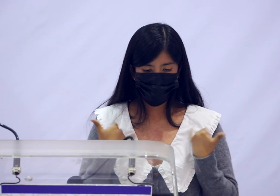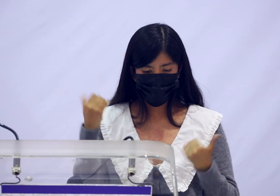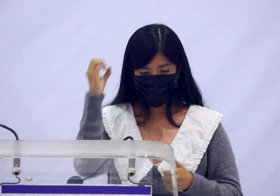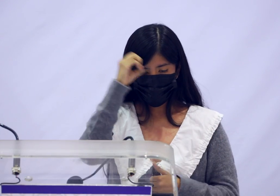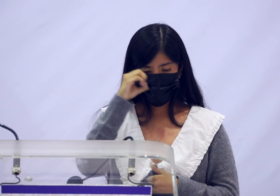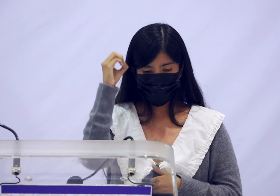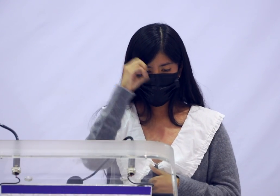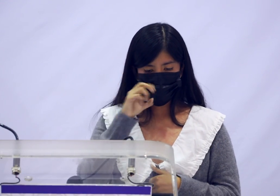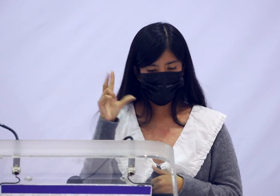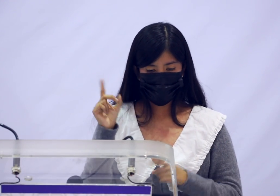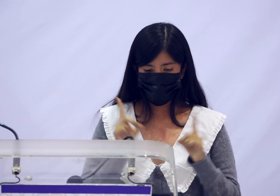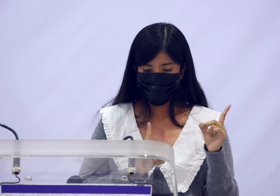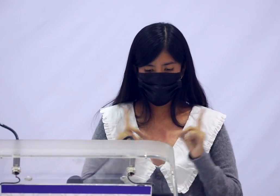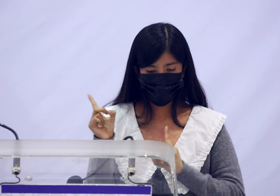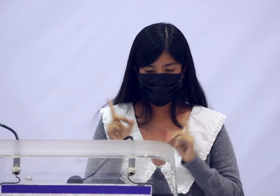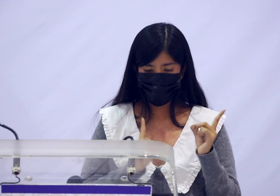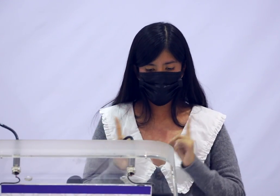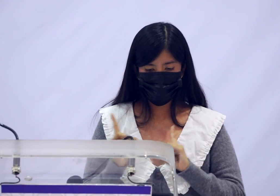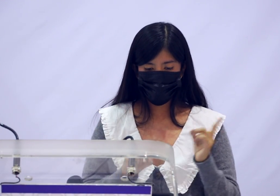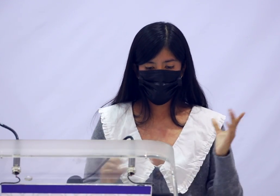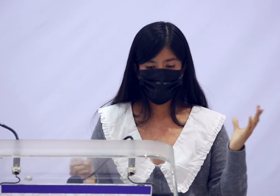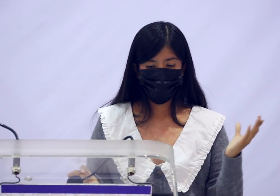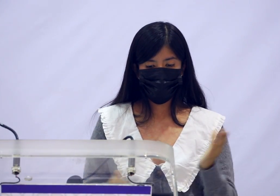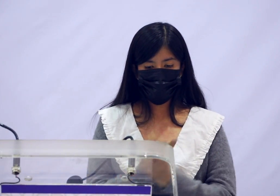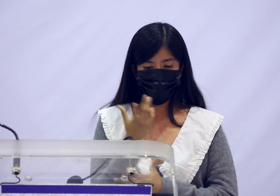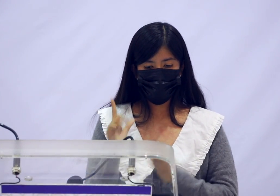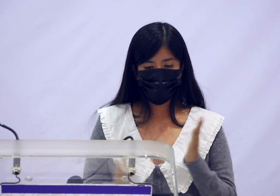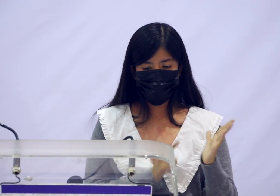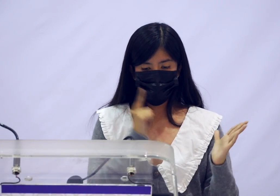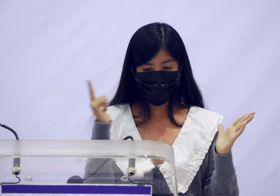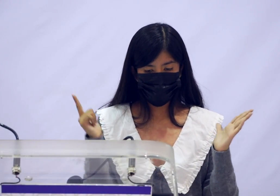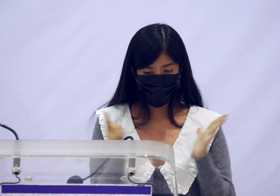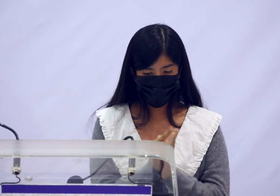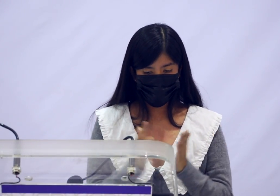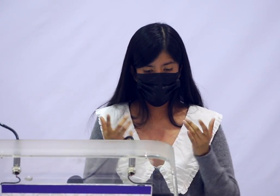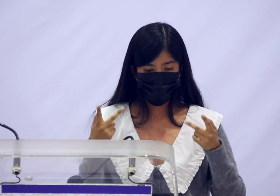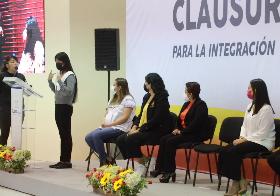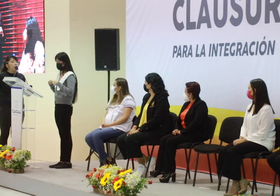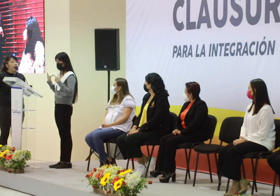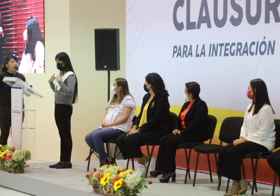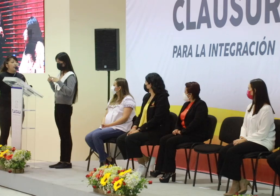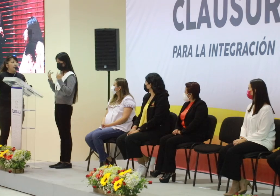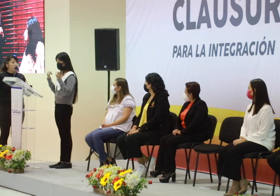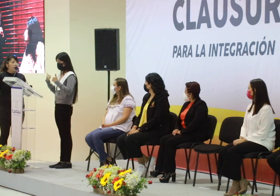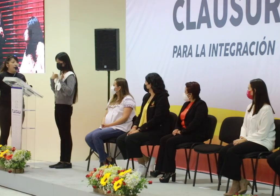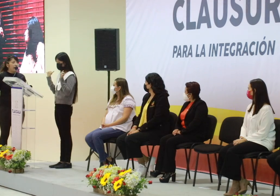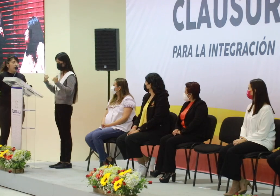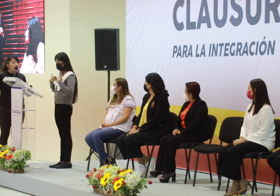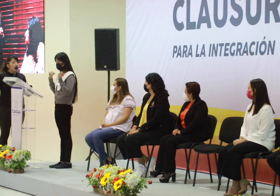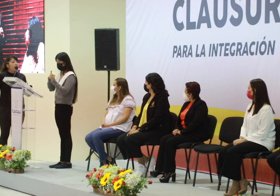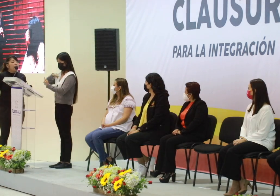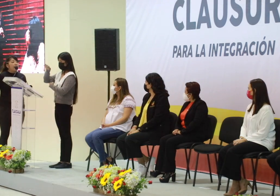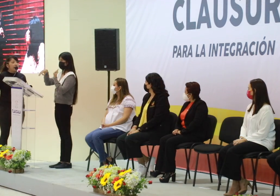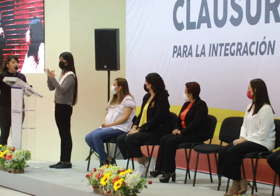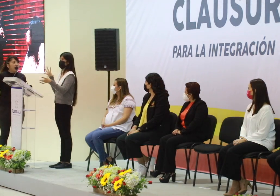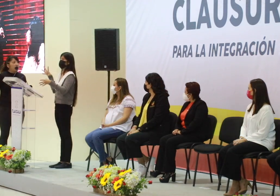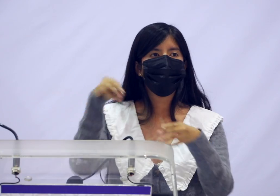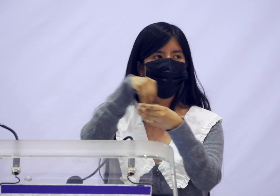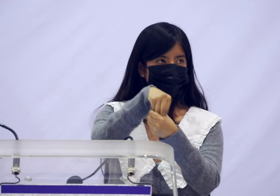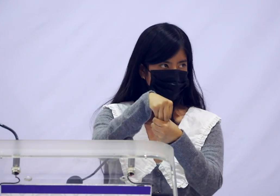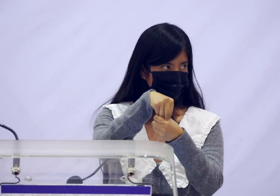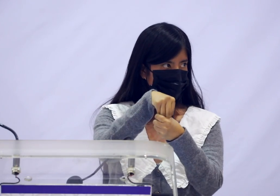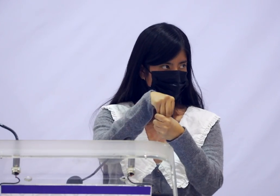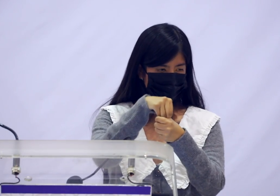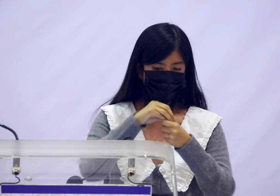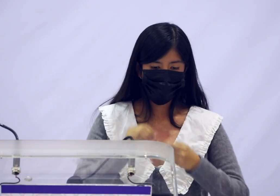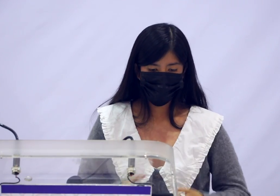jóvenes, de las opiniones, de las necesidades. No me cabe duda que esta nueva ley atenderá todas nuestras necesidades